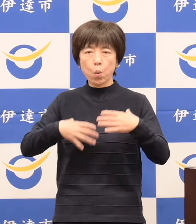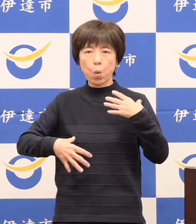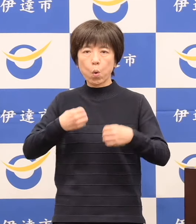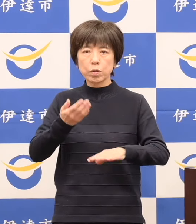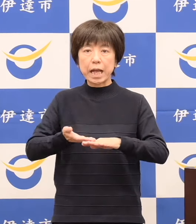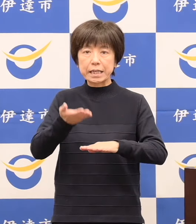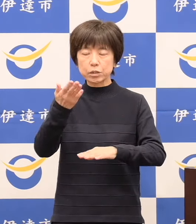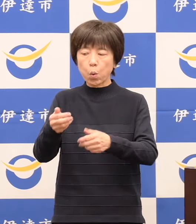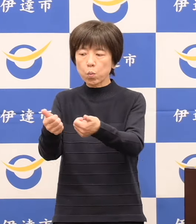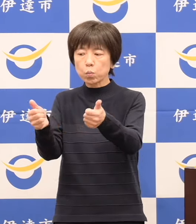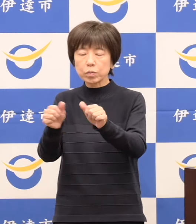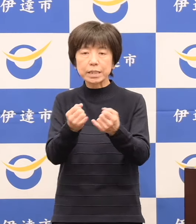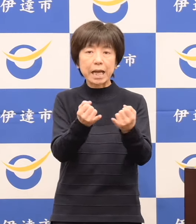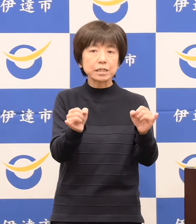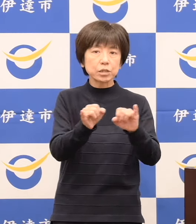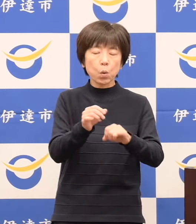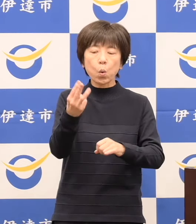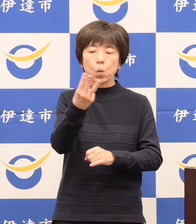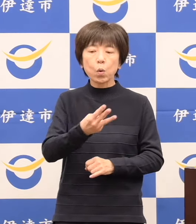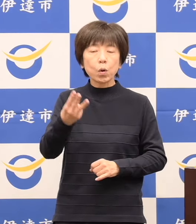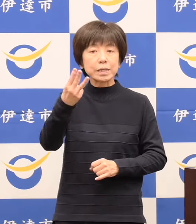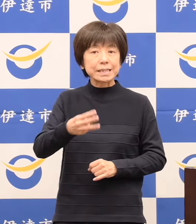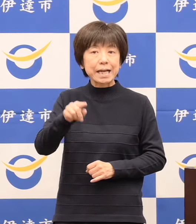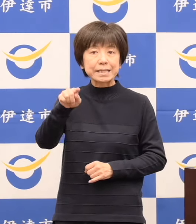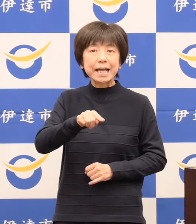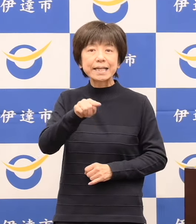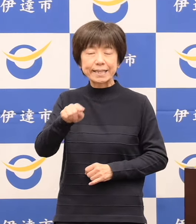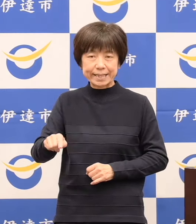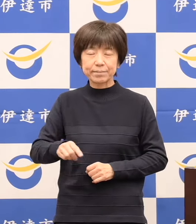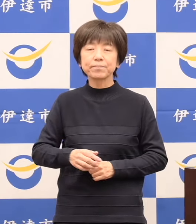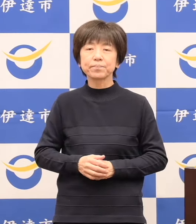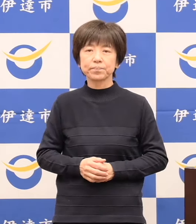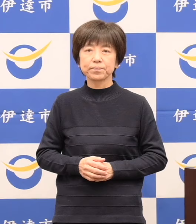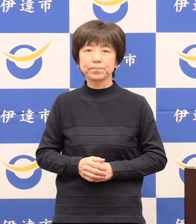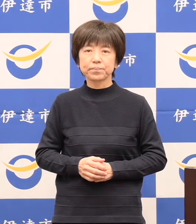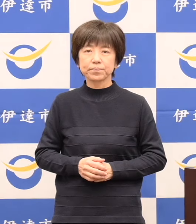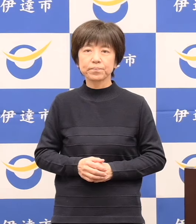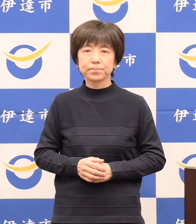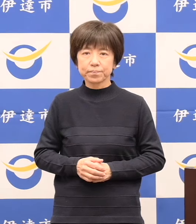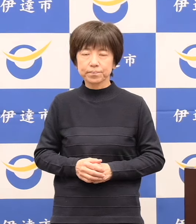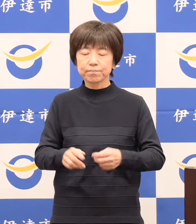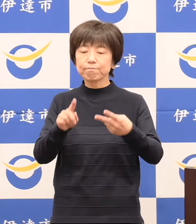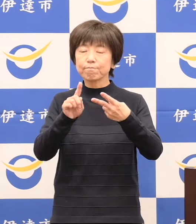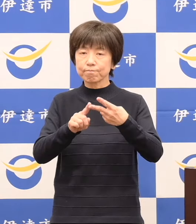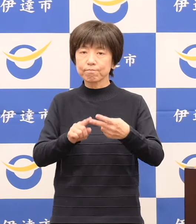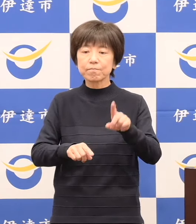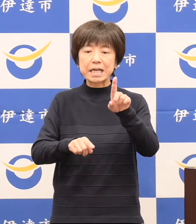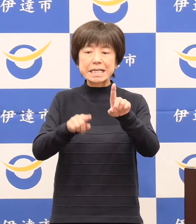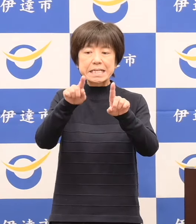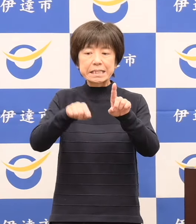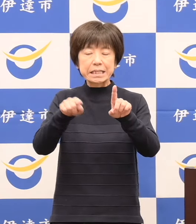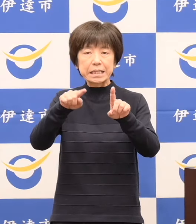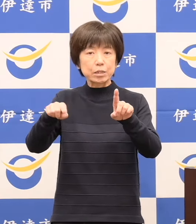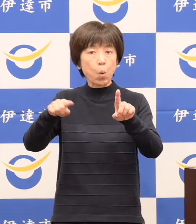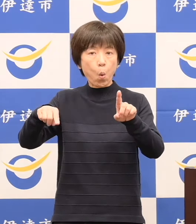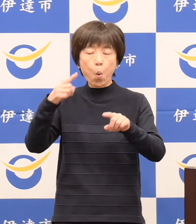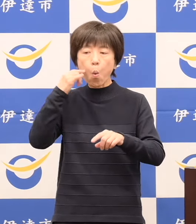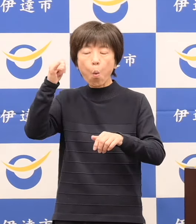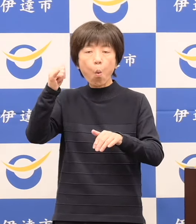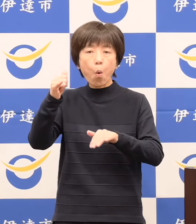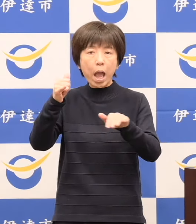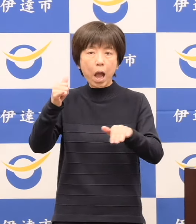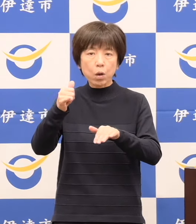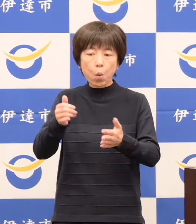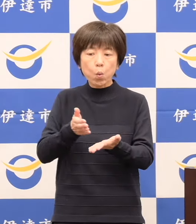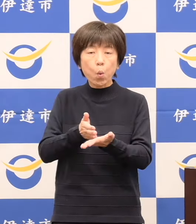の男女を3000名とします。それから1キロ親子コースとしまして、小